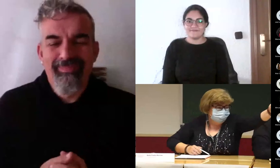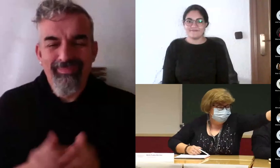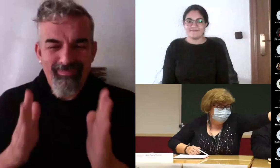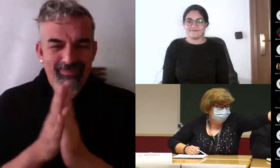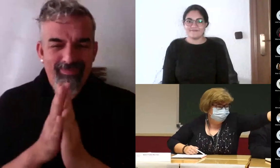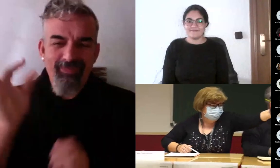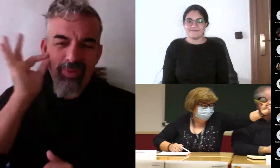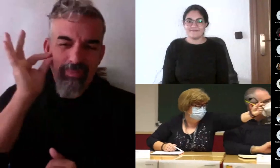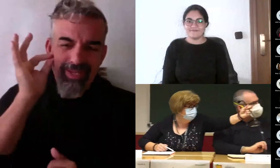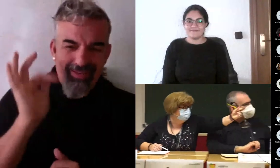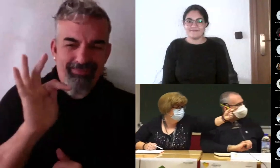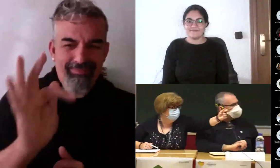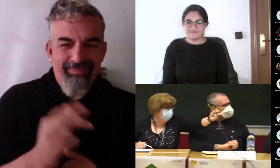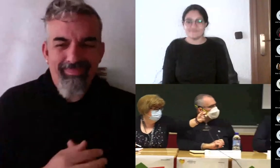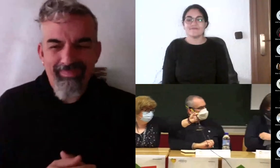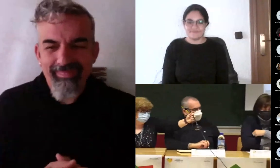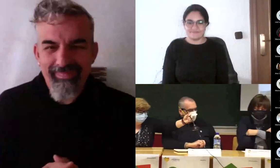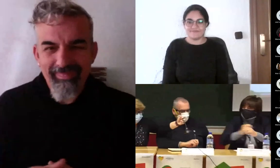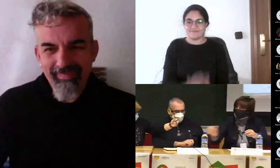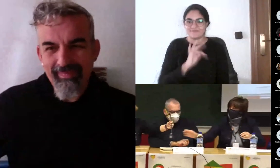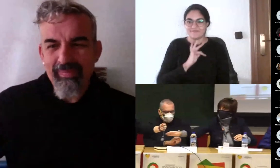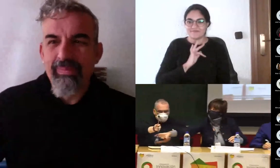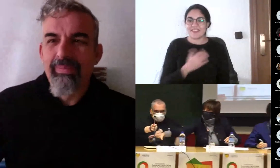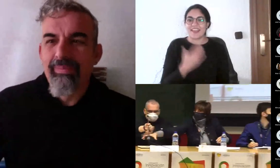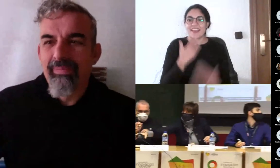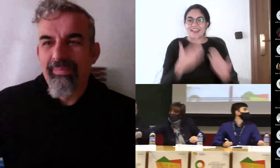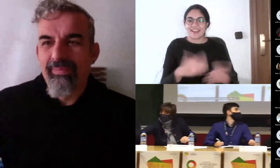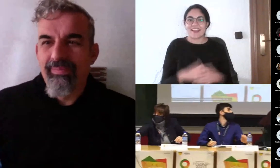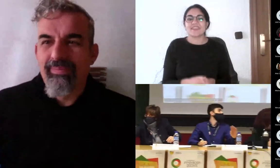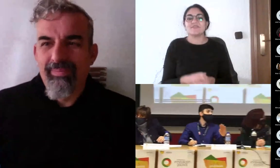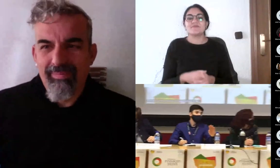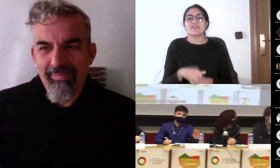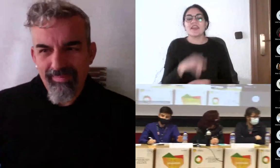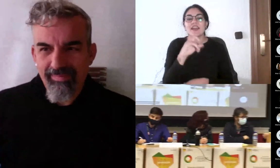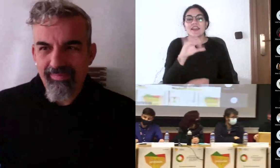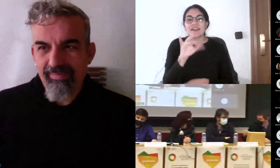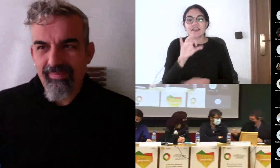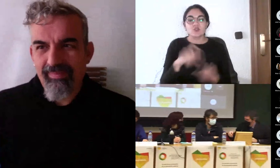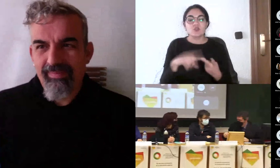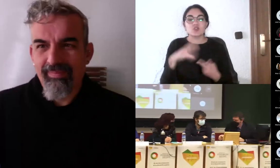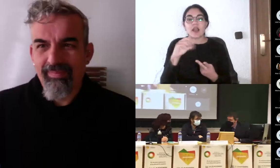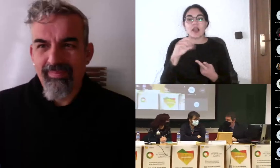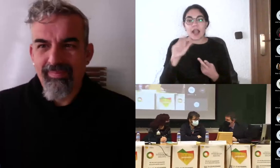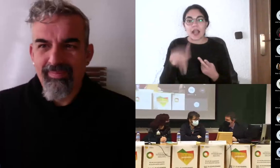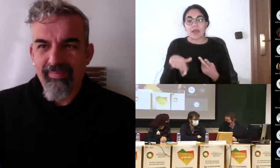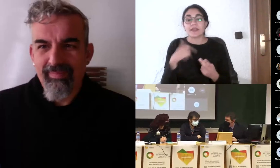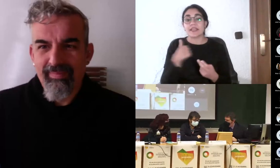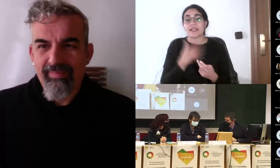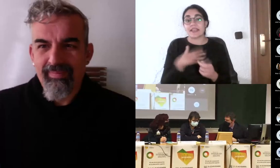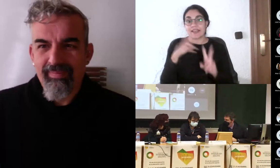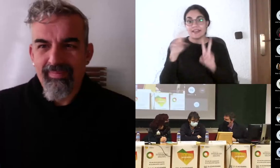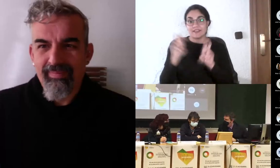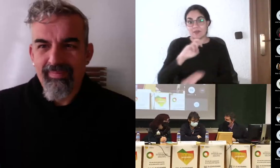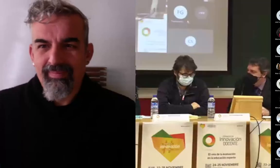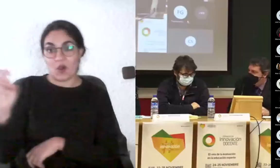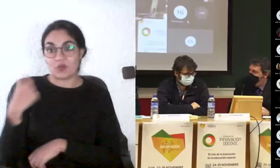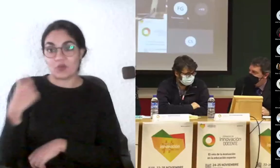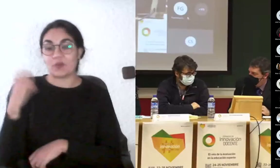Jesús, Raquel y Carmen y quería pasar a otro tercio, pero va a ser difícil porque